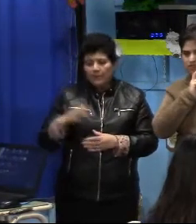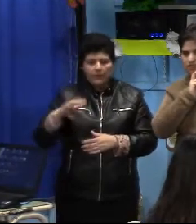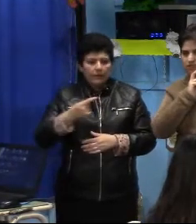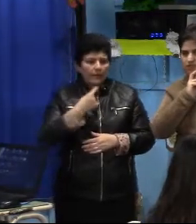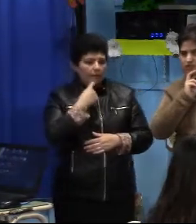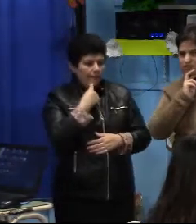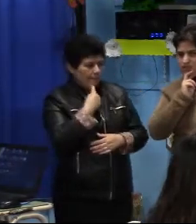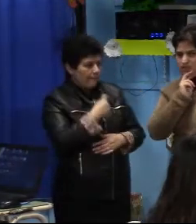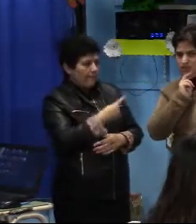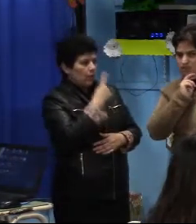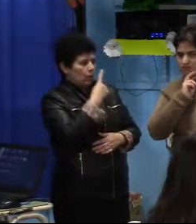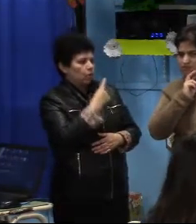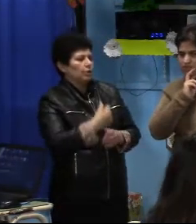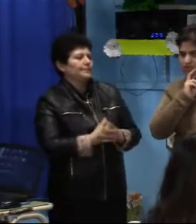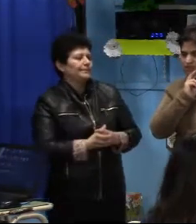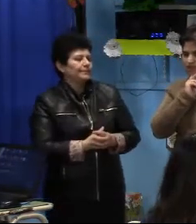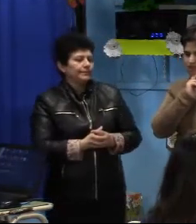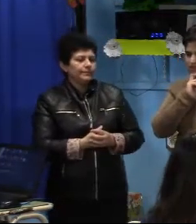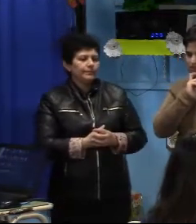Belén?